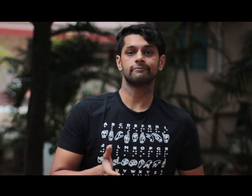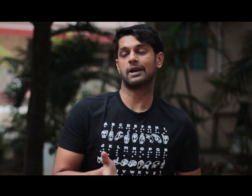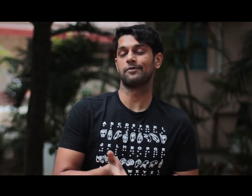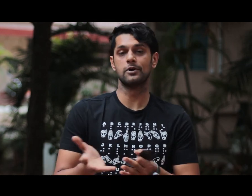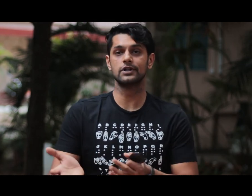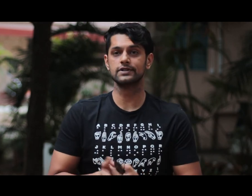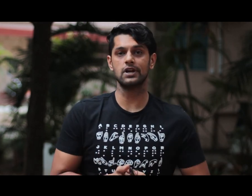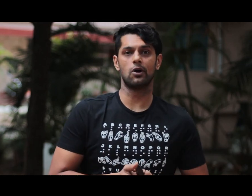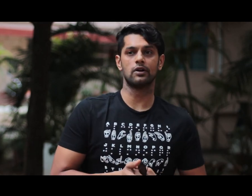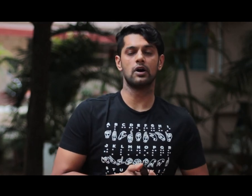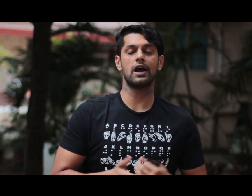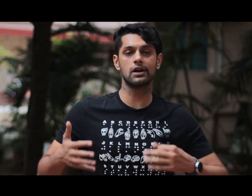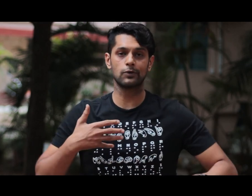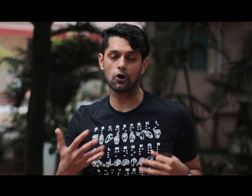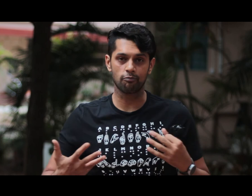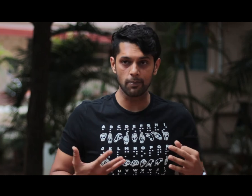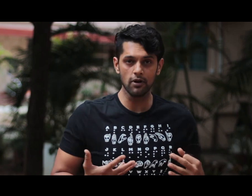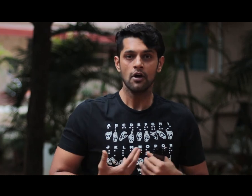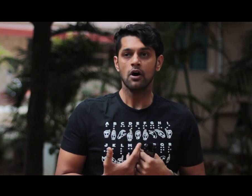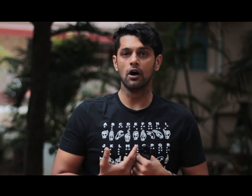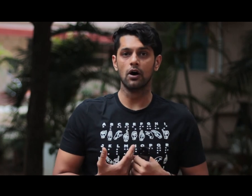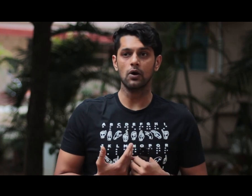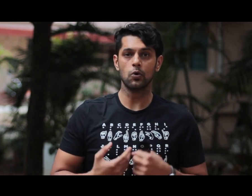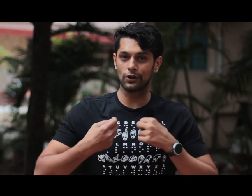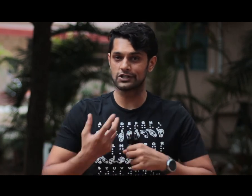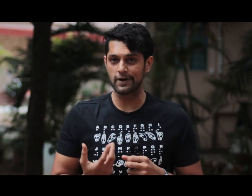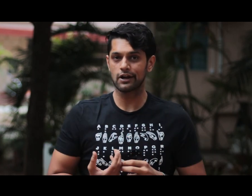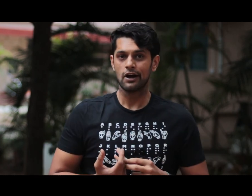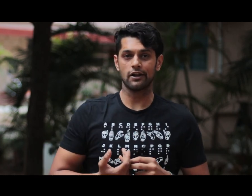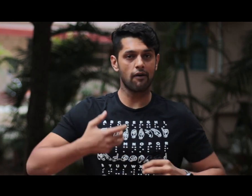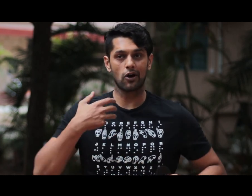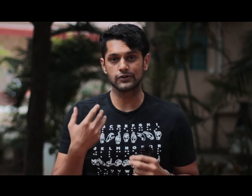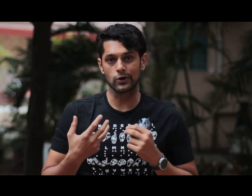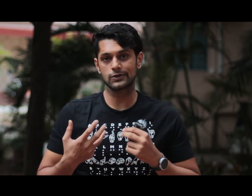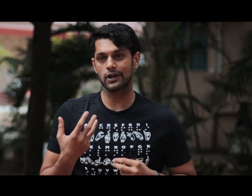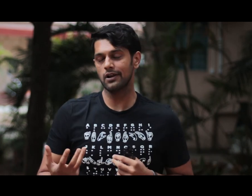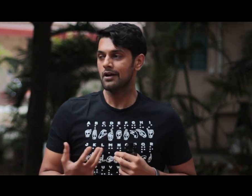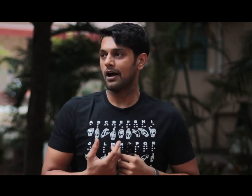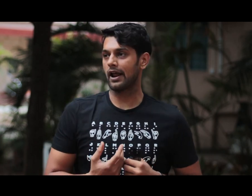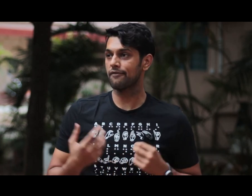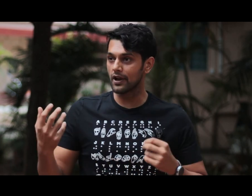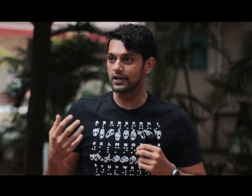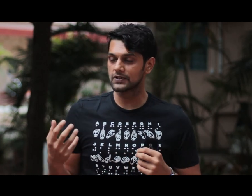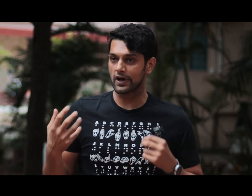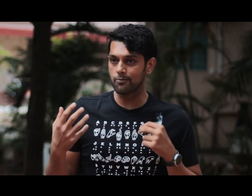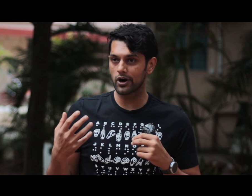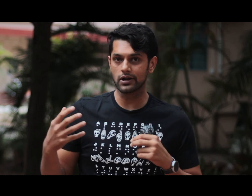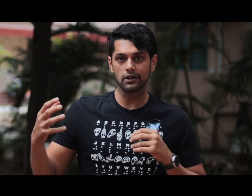Times of emergency, or I interact with a lot of people who cannot speak, and they have a lot of stories to tell. And I feel it's very important that